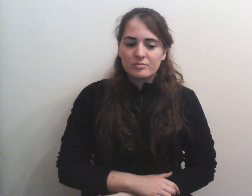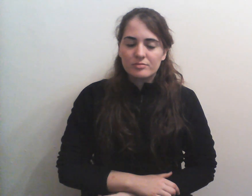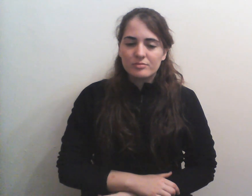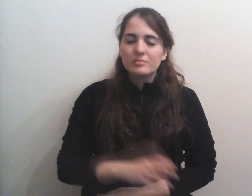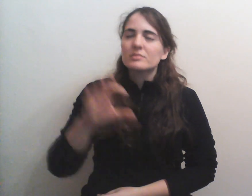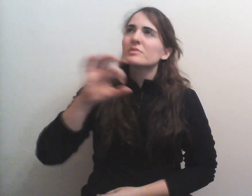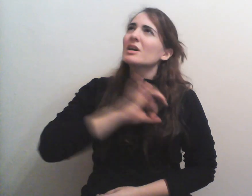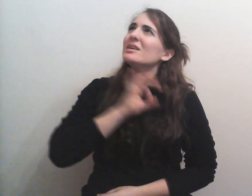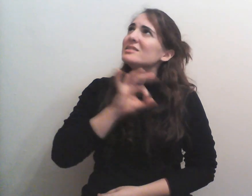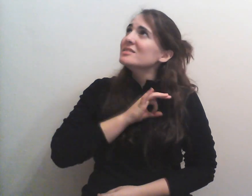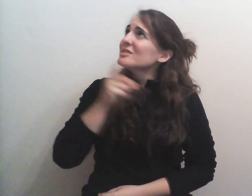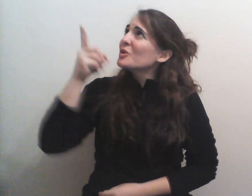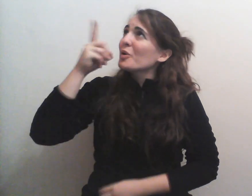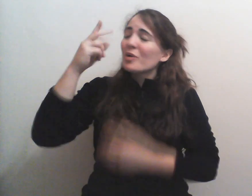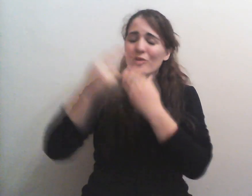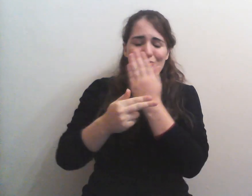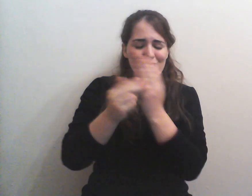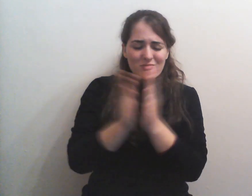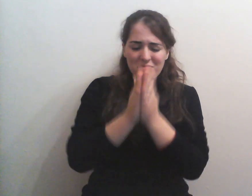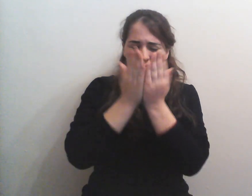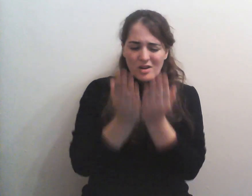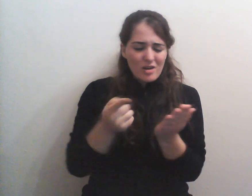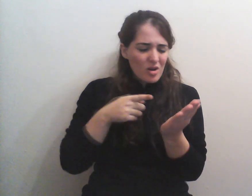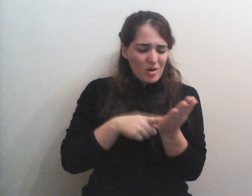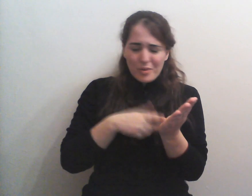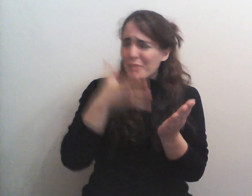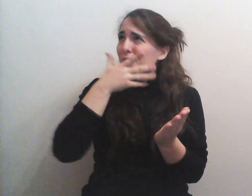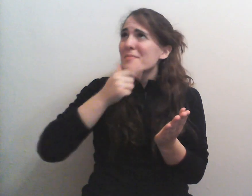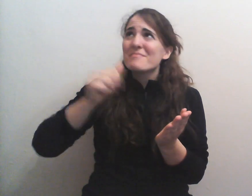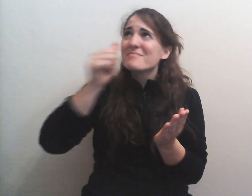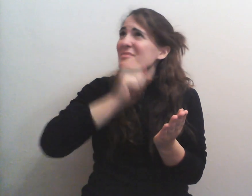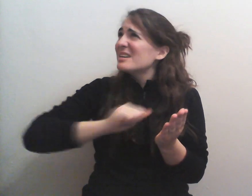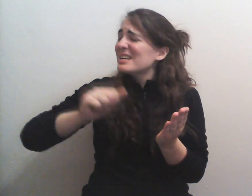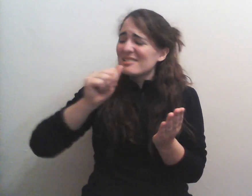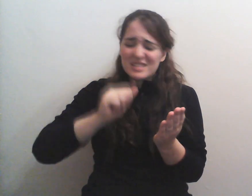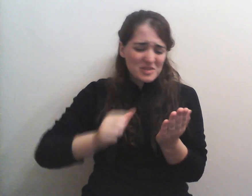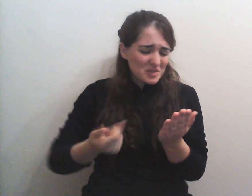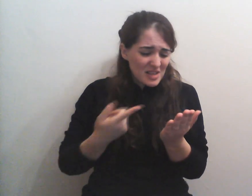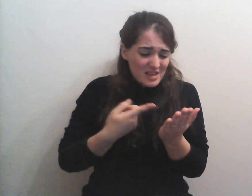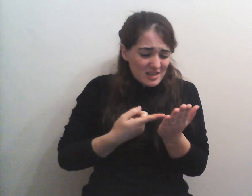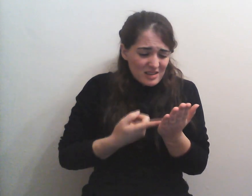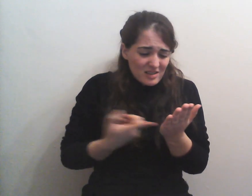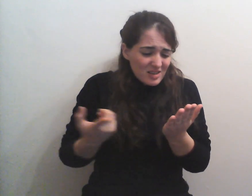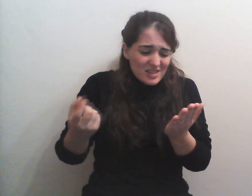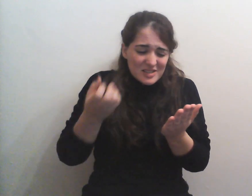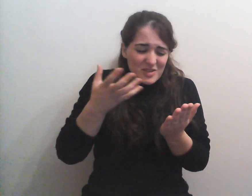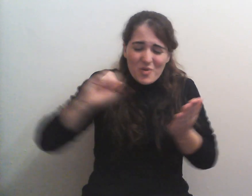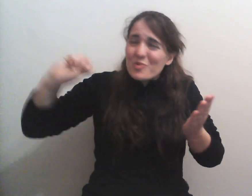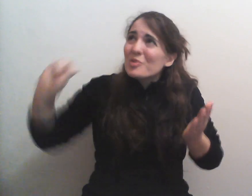Señor, tu palabra es maravillosa. Es un banquete. Oh, es gloriosa, Padre.